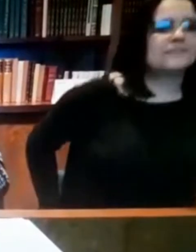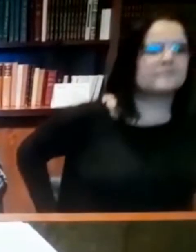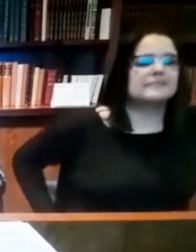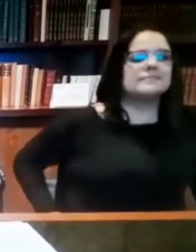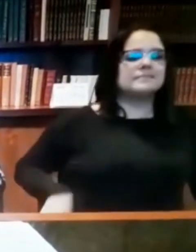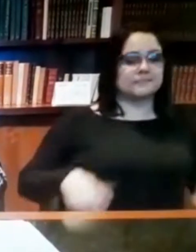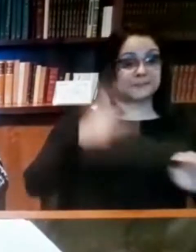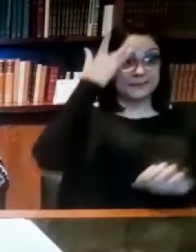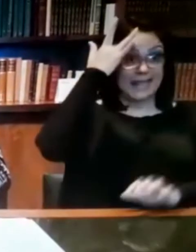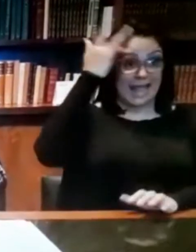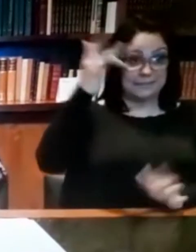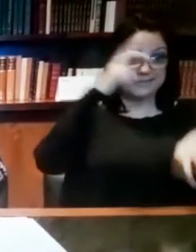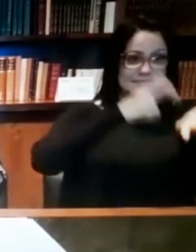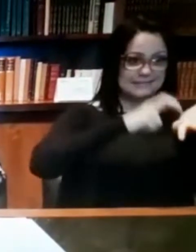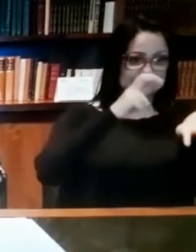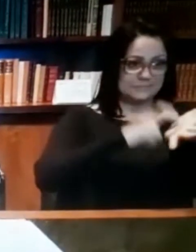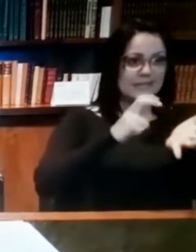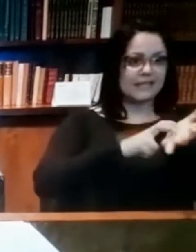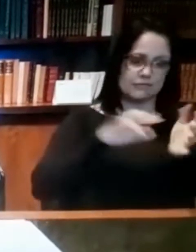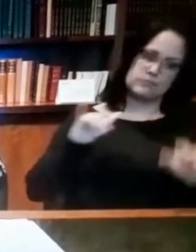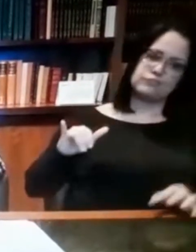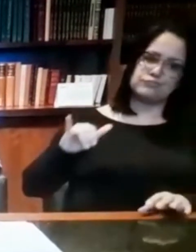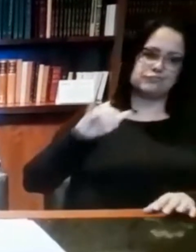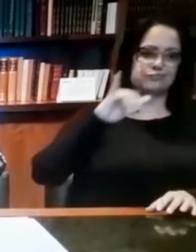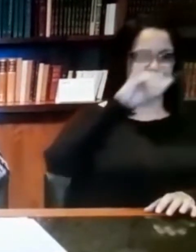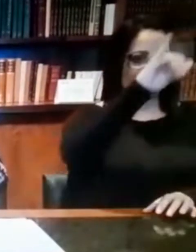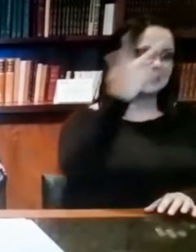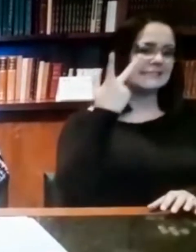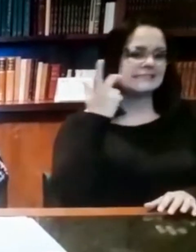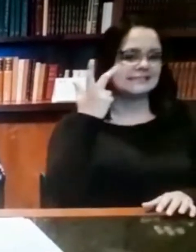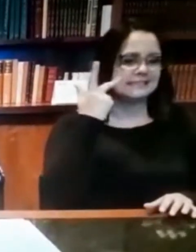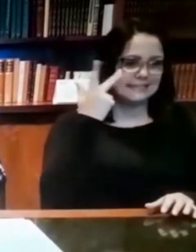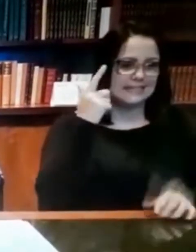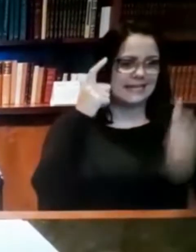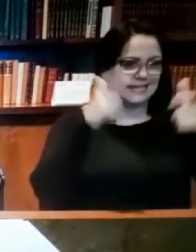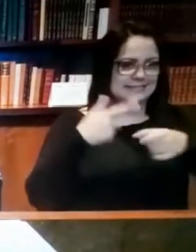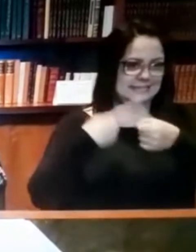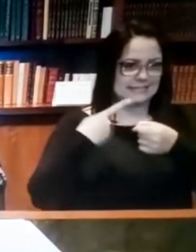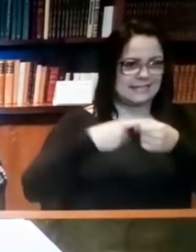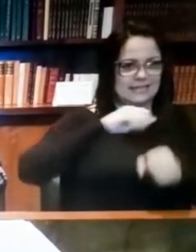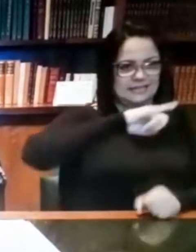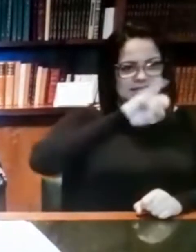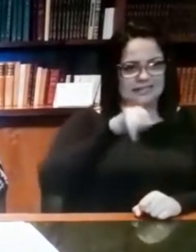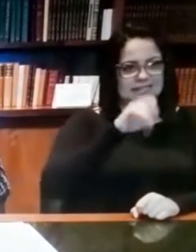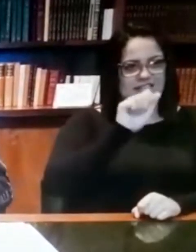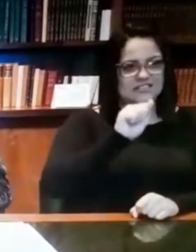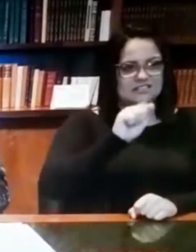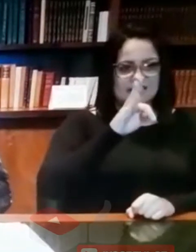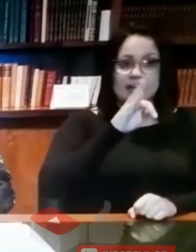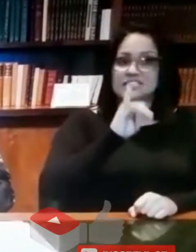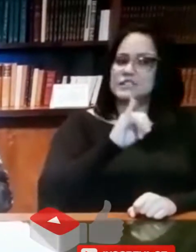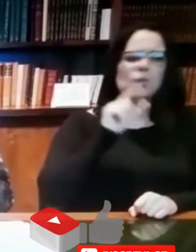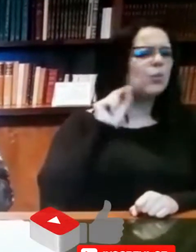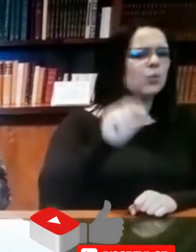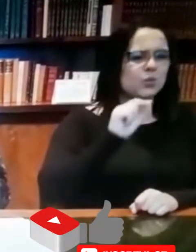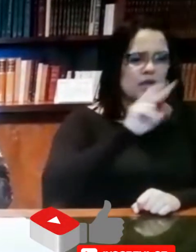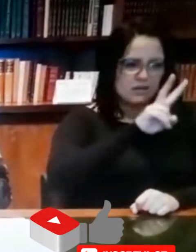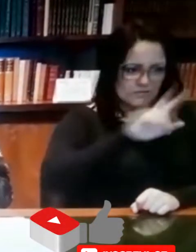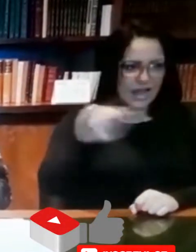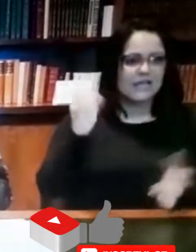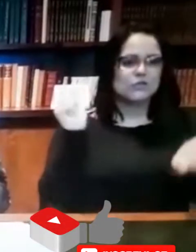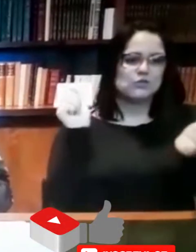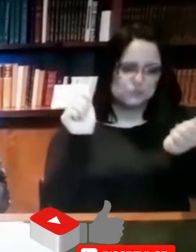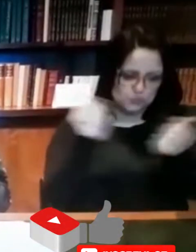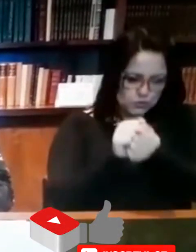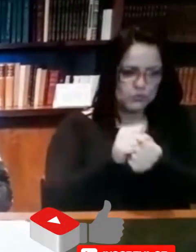amanhã, logo cedo, parto para o Ceará e vamos para a cidade de Jati. Tá? O que, que é? Vai inaugurar, junto com o